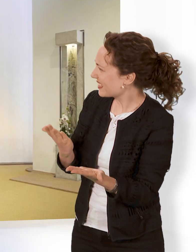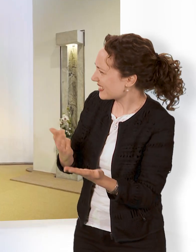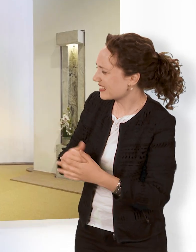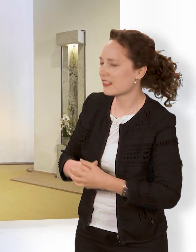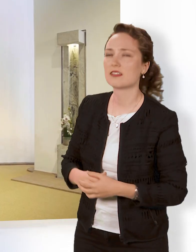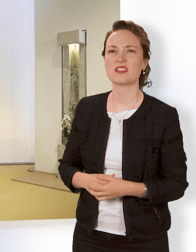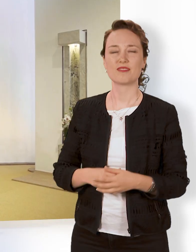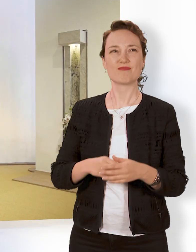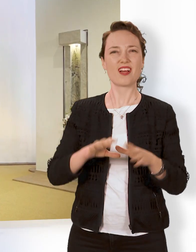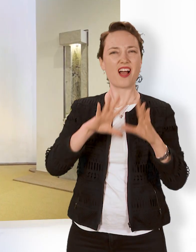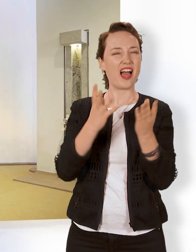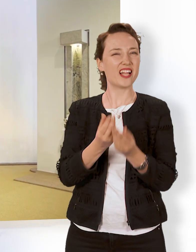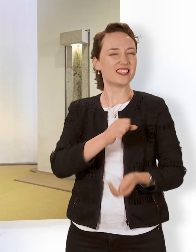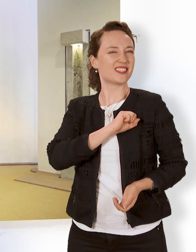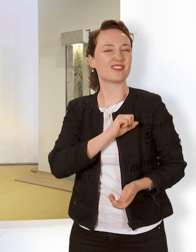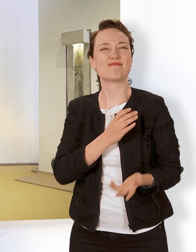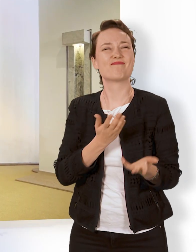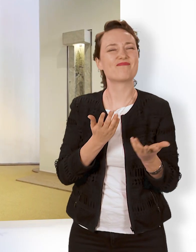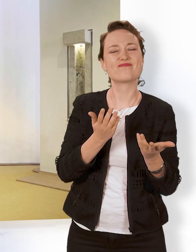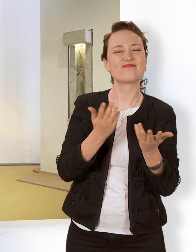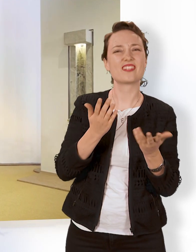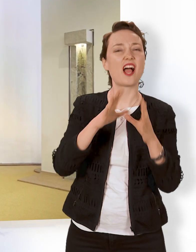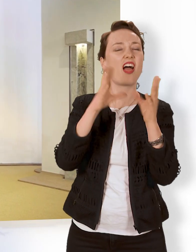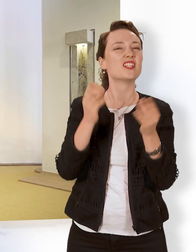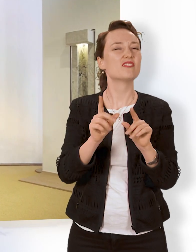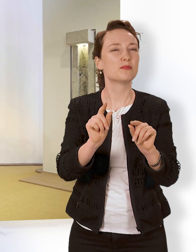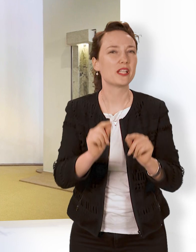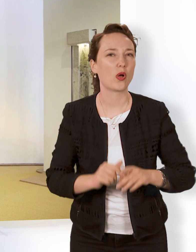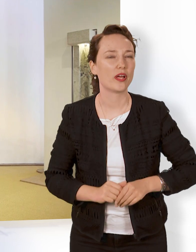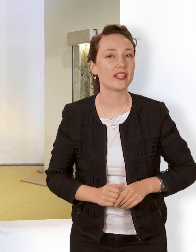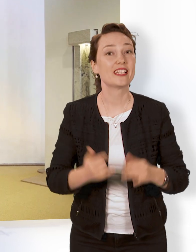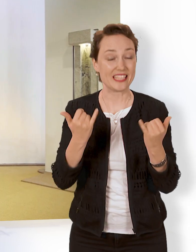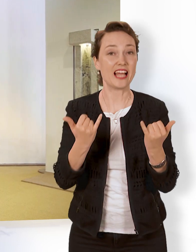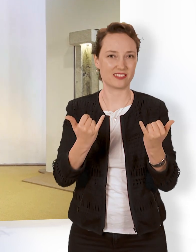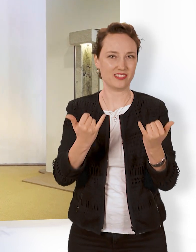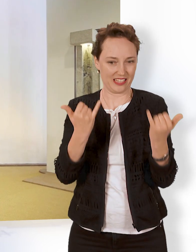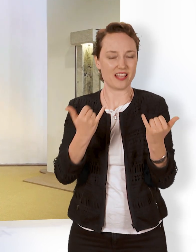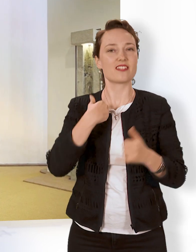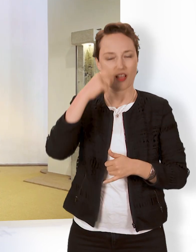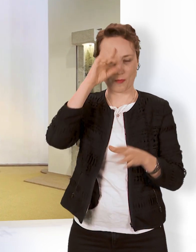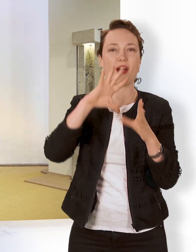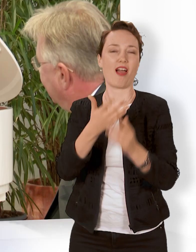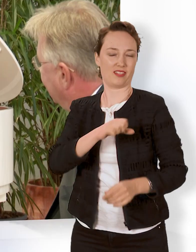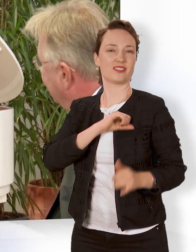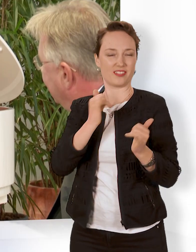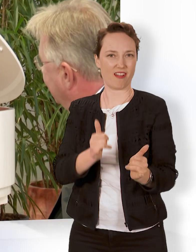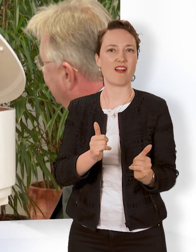Die Frage ist immer, wie definiert man alles? Also jetzt, glaube ich, habe ich alles erreicht. Früher war